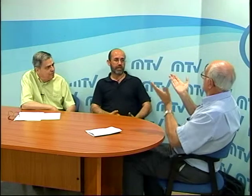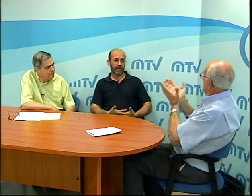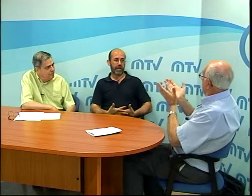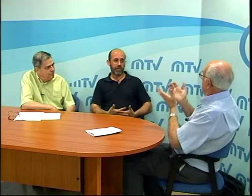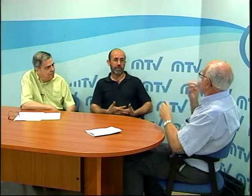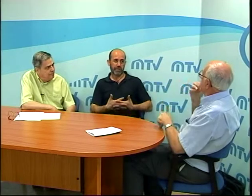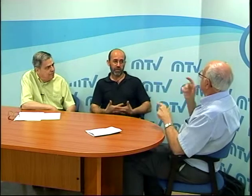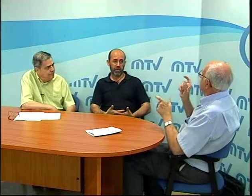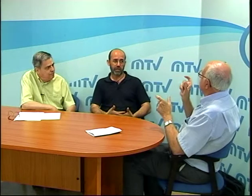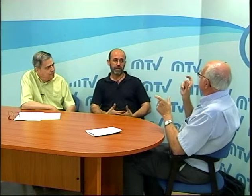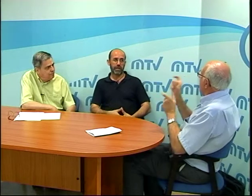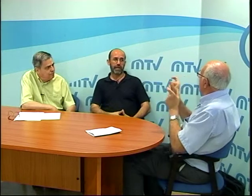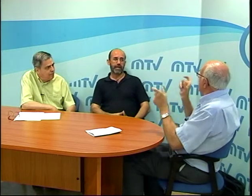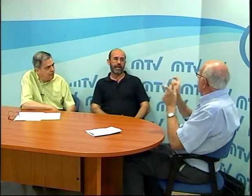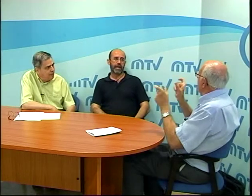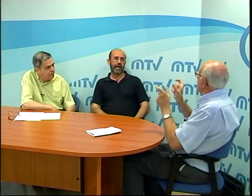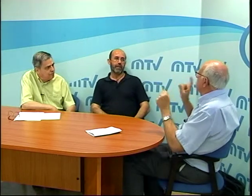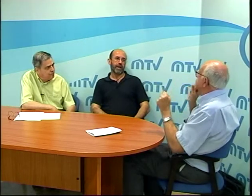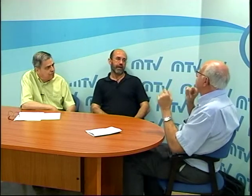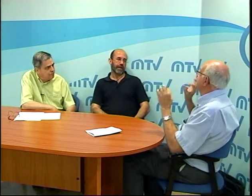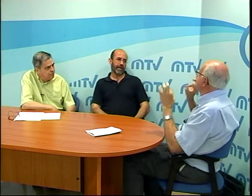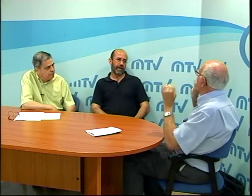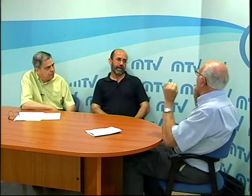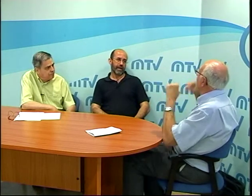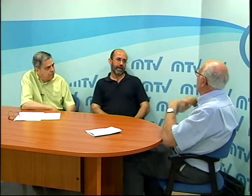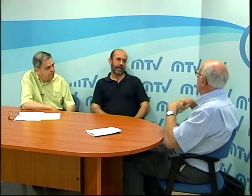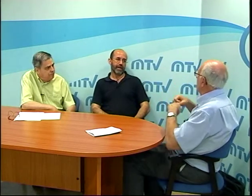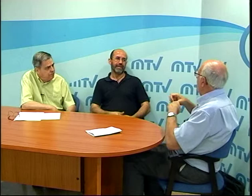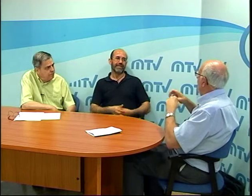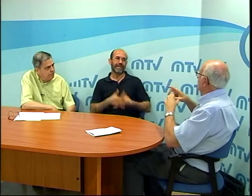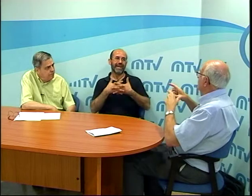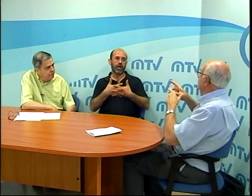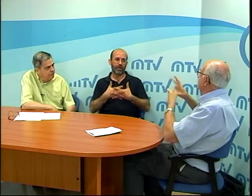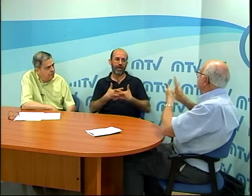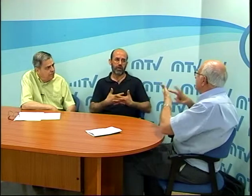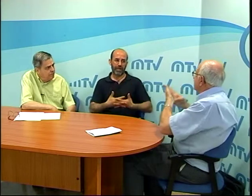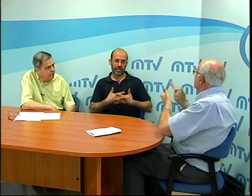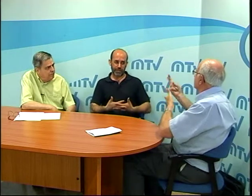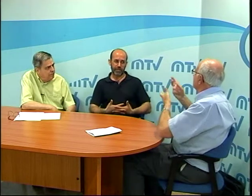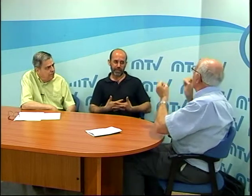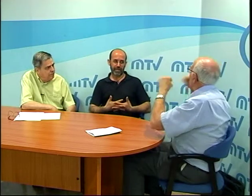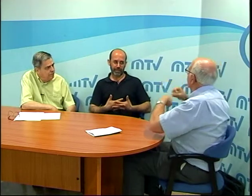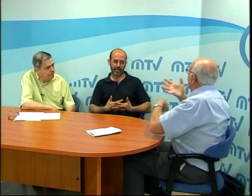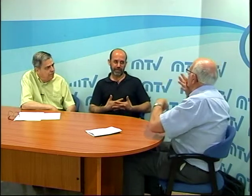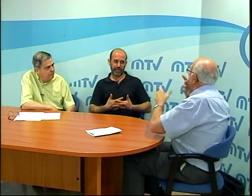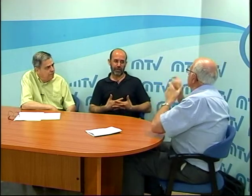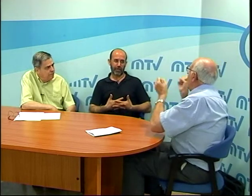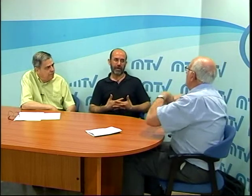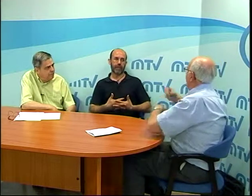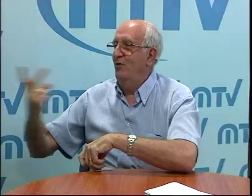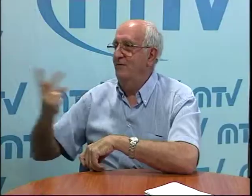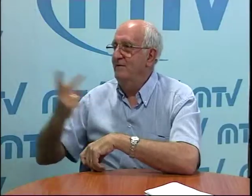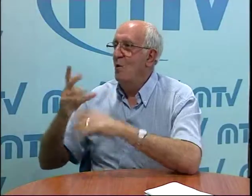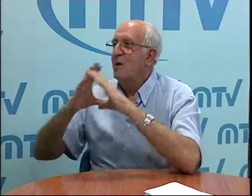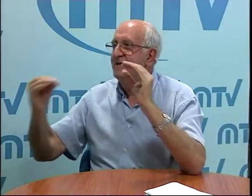hay personas sordas que están estudiando, y hay palabras que tienen que acordarlas con el intérprete,